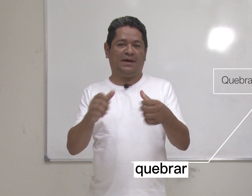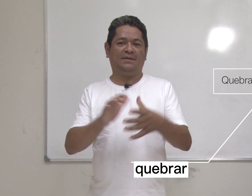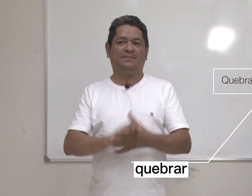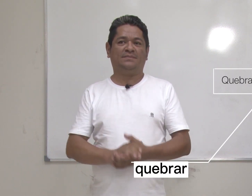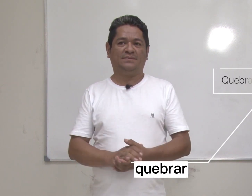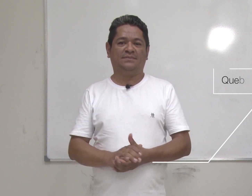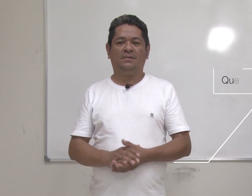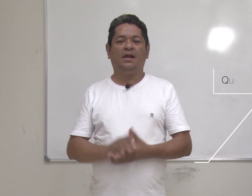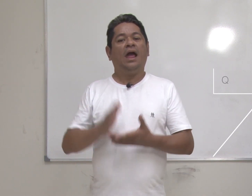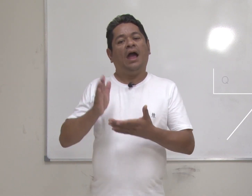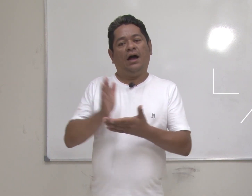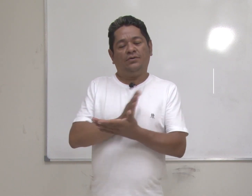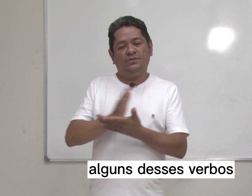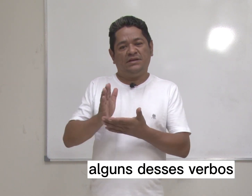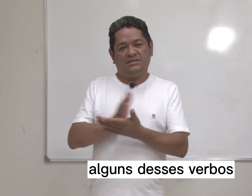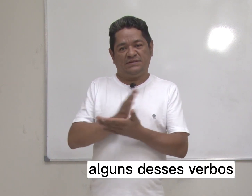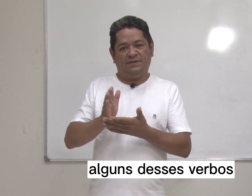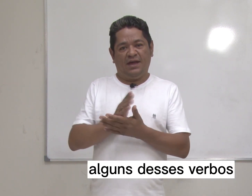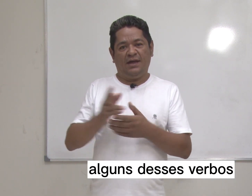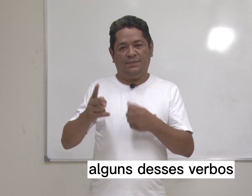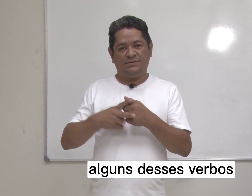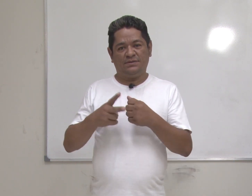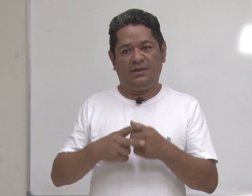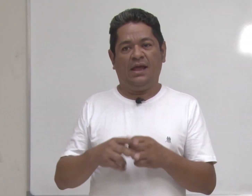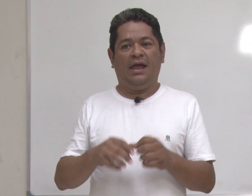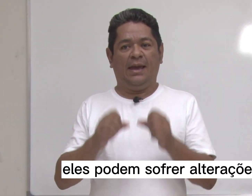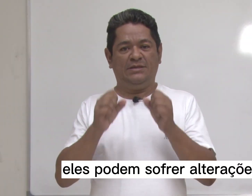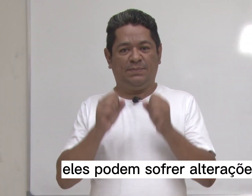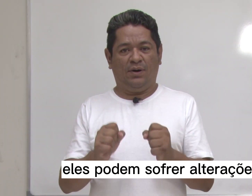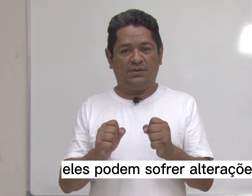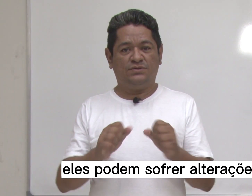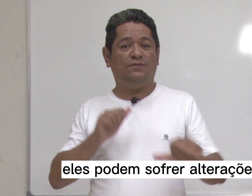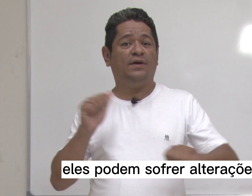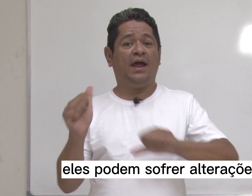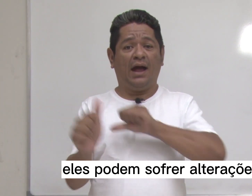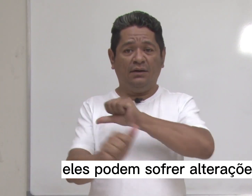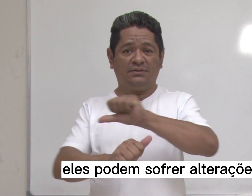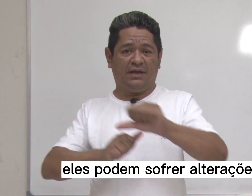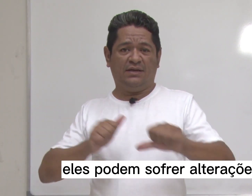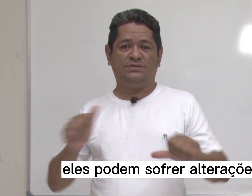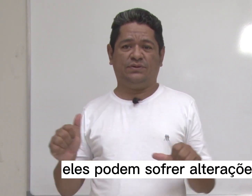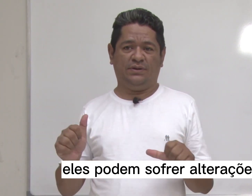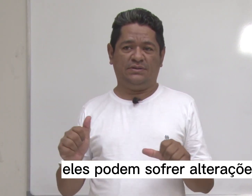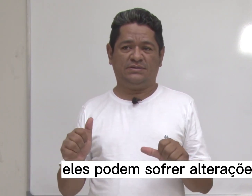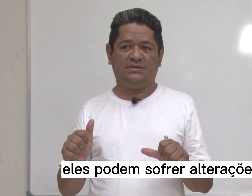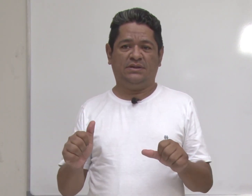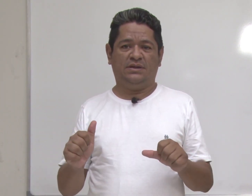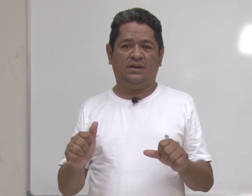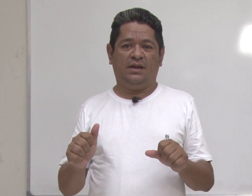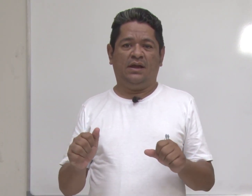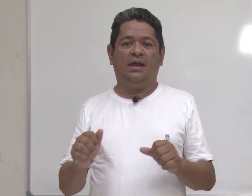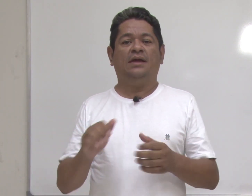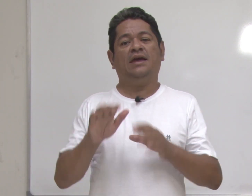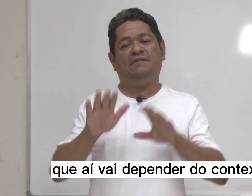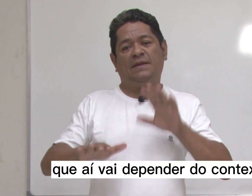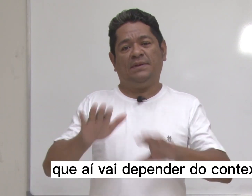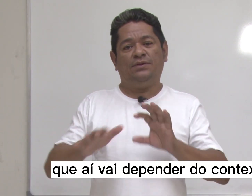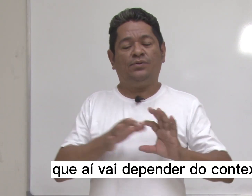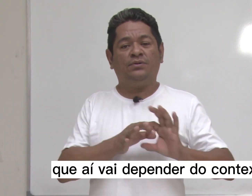quebrar. Alguns desses verbos, eles podem sofrer alterações, que aí vai depender do